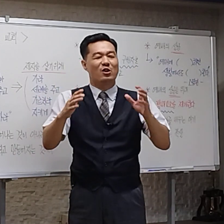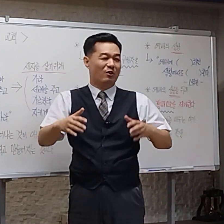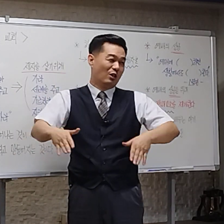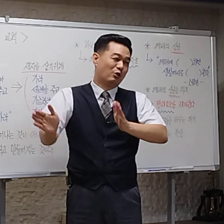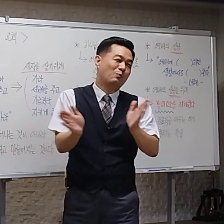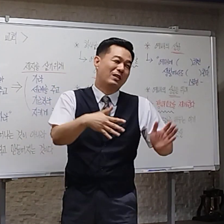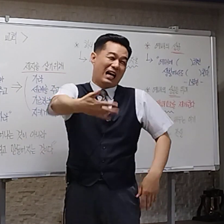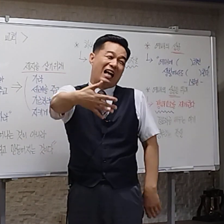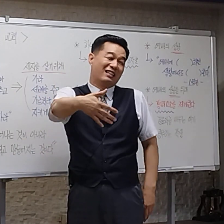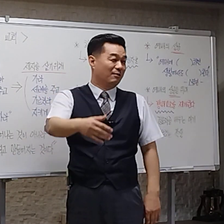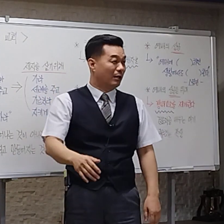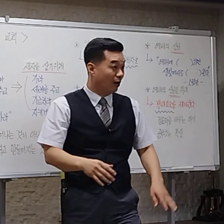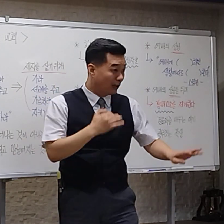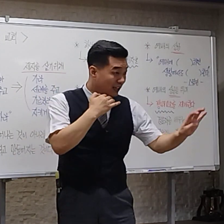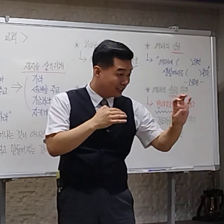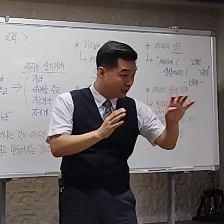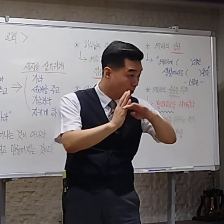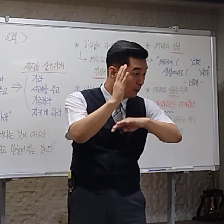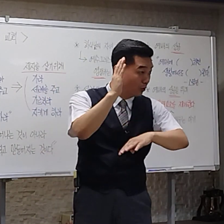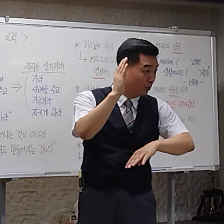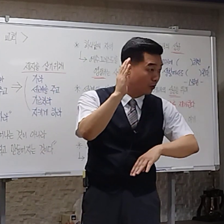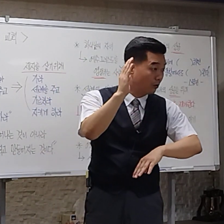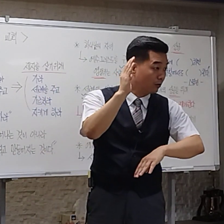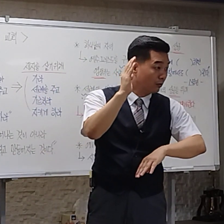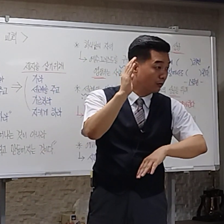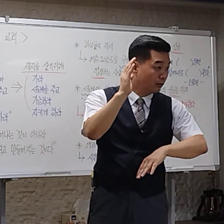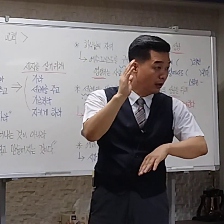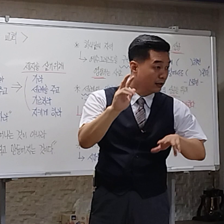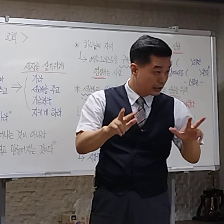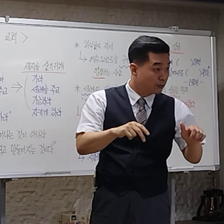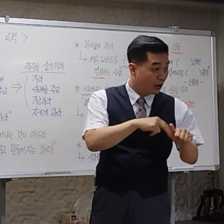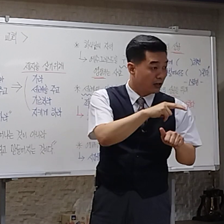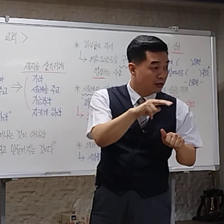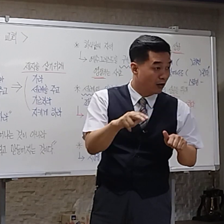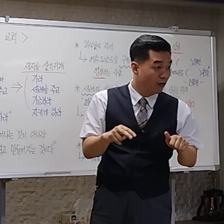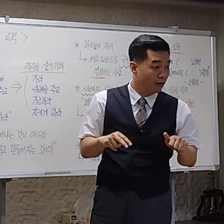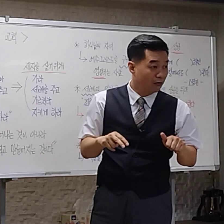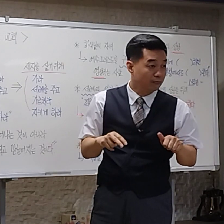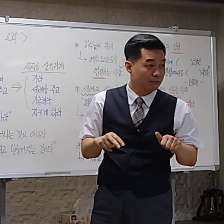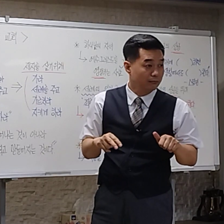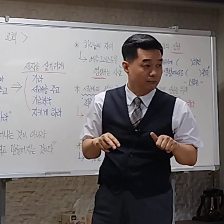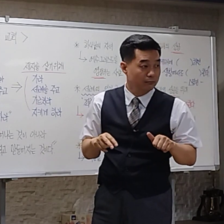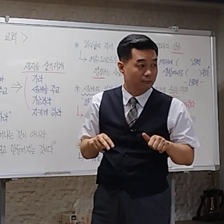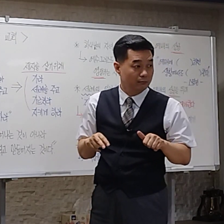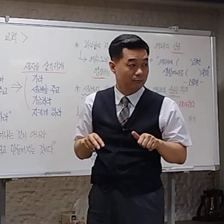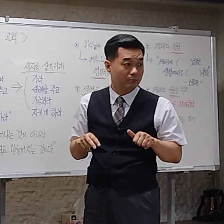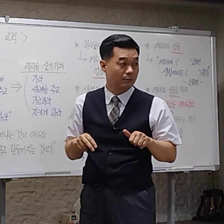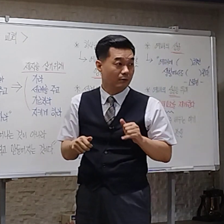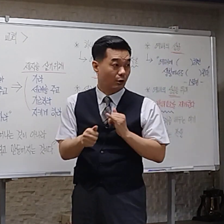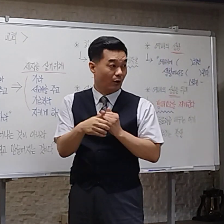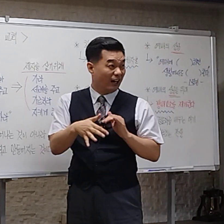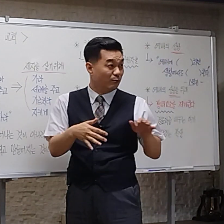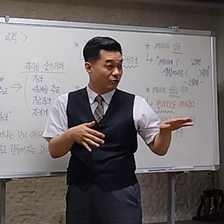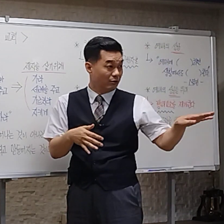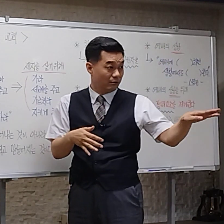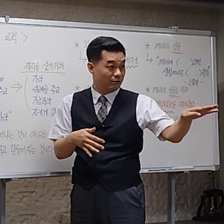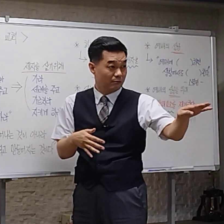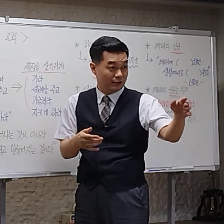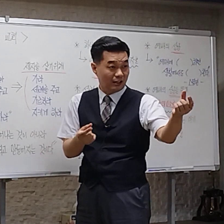어려요, 준비가 아직 막 이래요. 나이가 40이 넘어도. 네? 지금 상황이 그래요. 결혼 안 한 분들